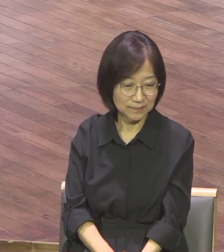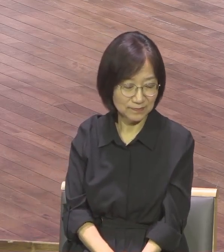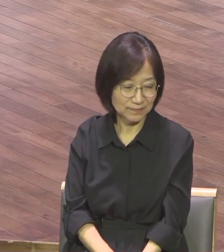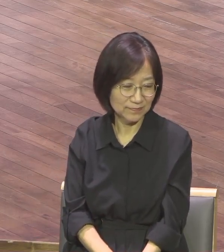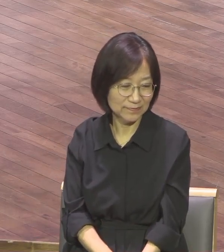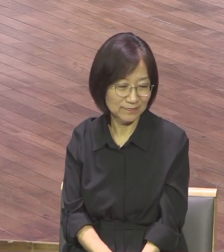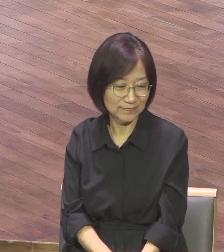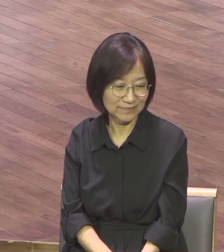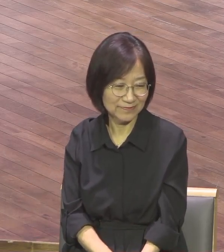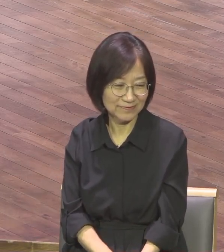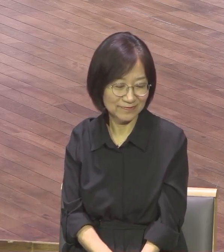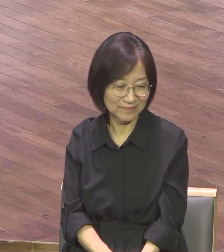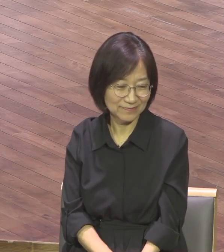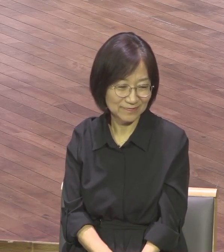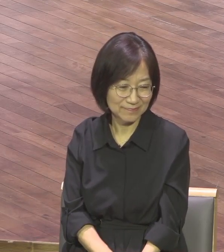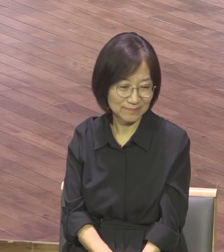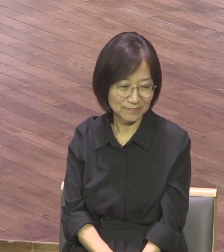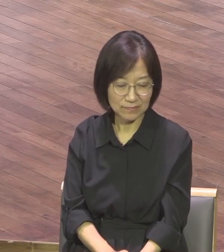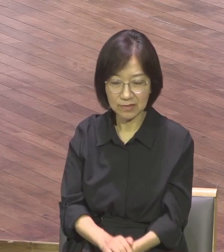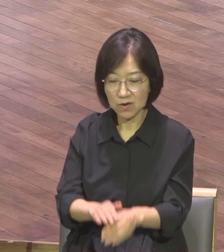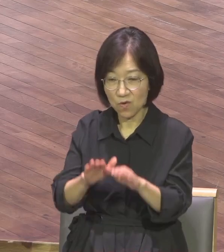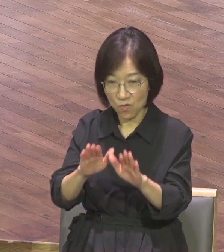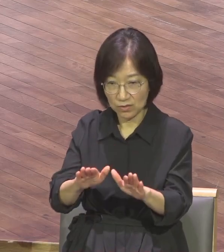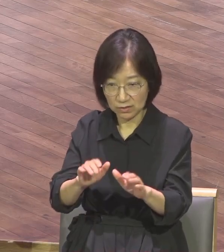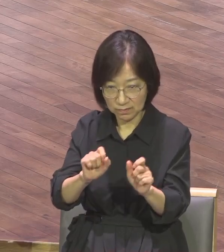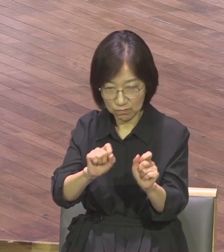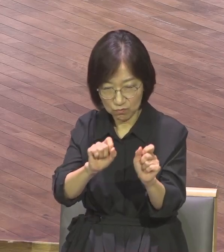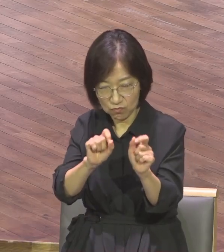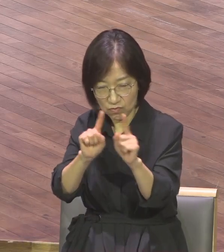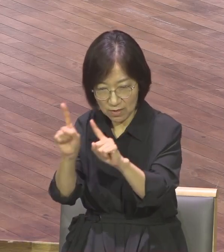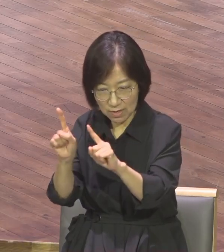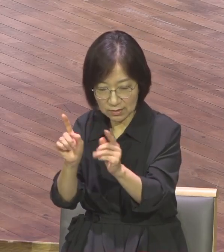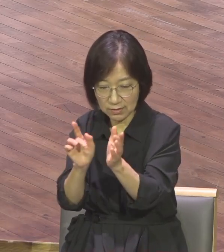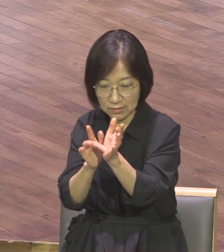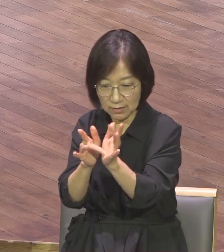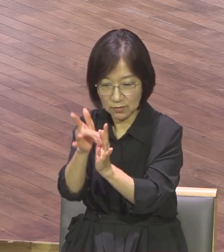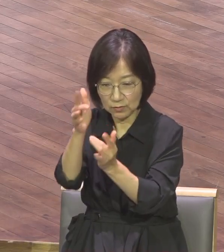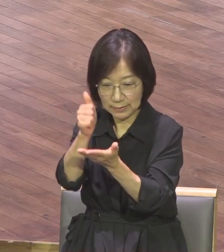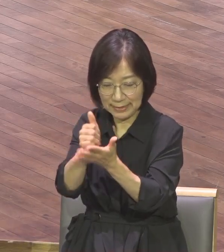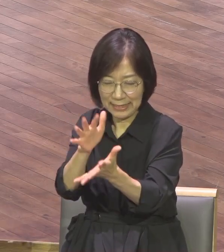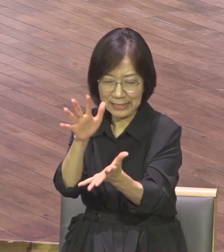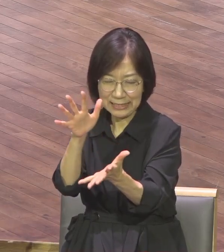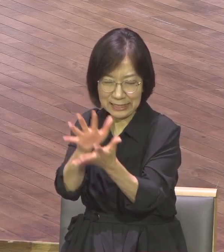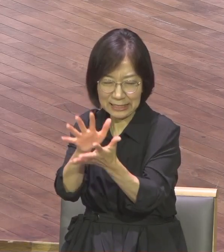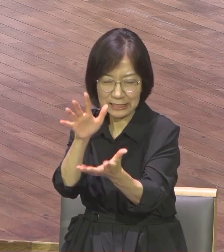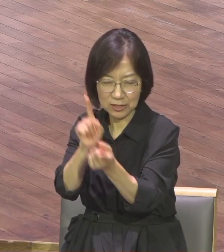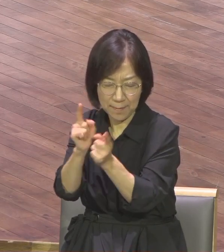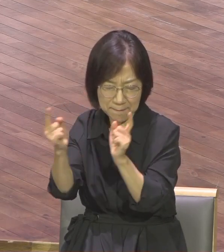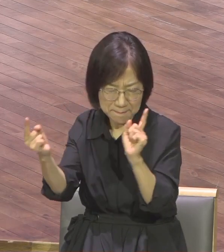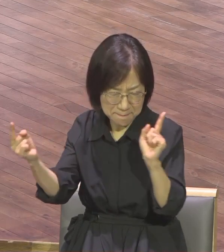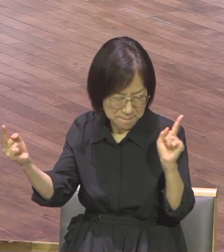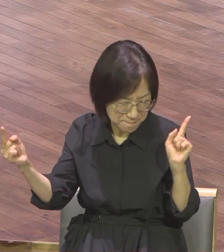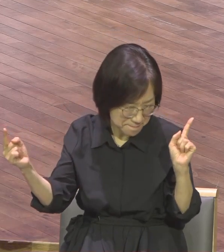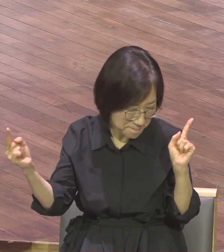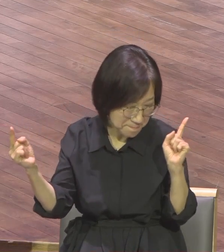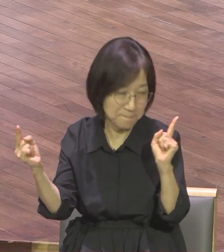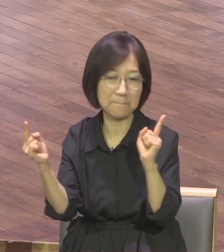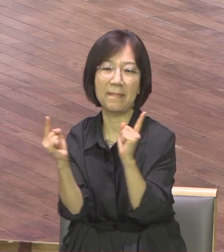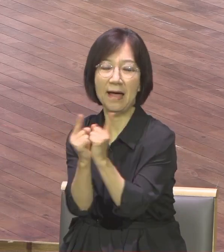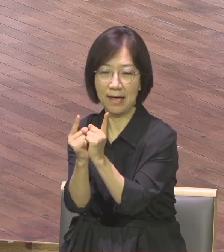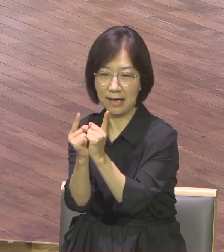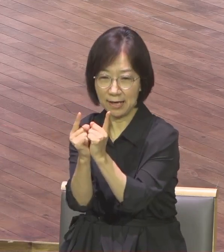이것을 부활하신 예수님께서 친히 나타나서 완전히 그냥 박살을 내버렸어요.